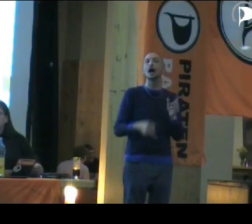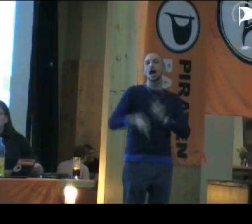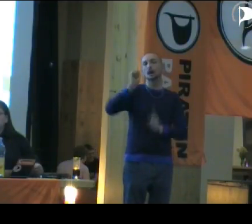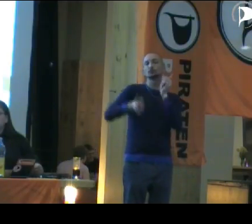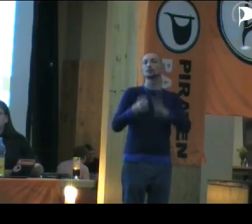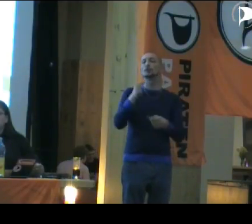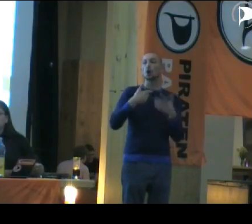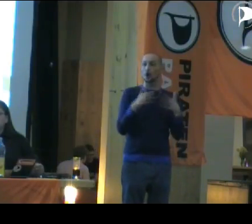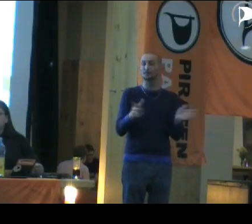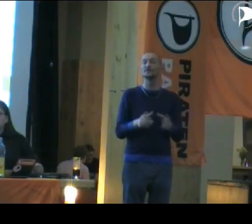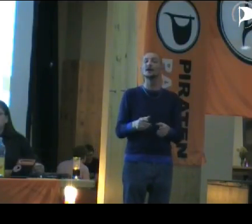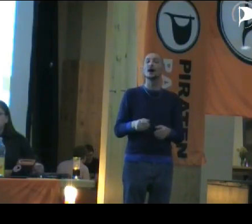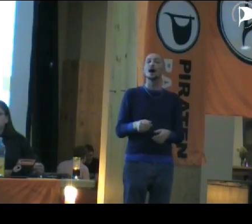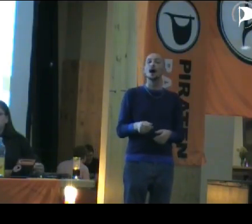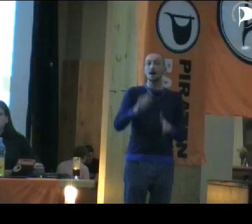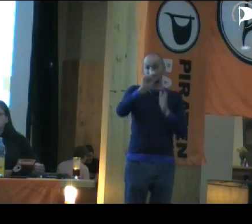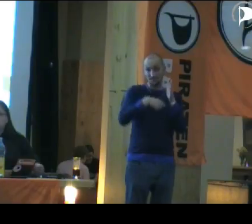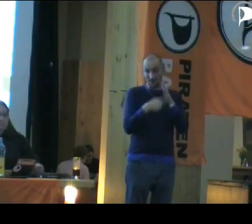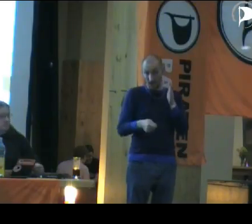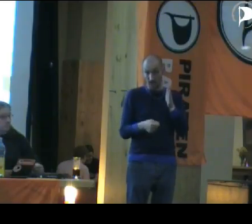offen mit der stimmkarte